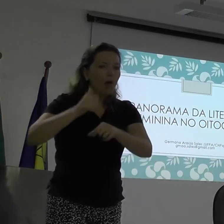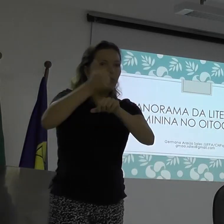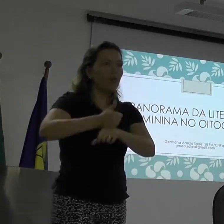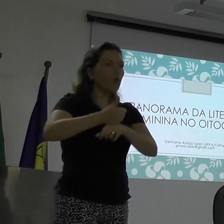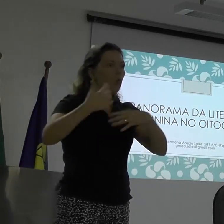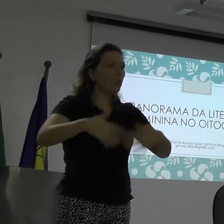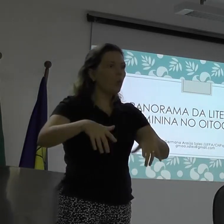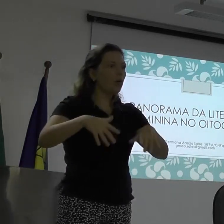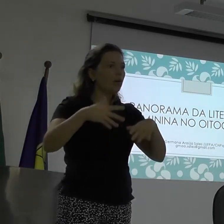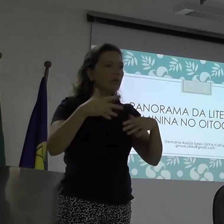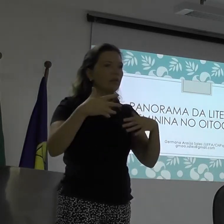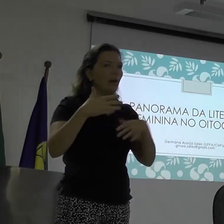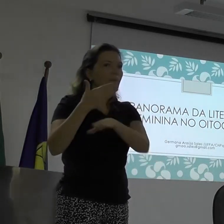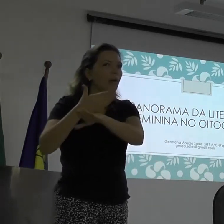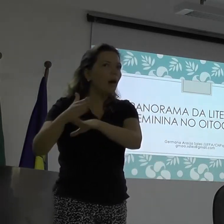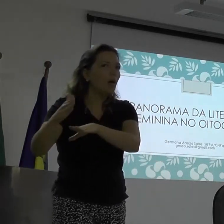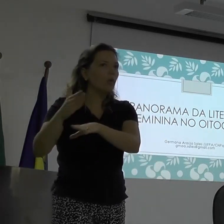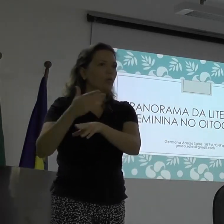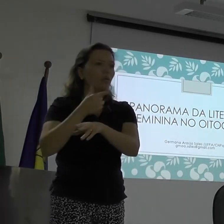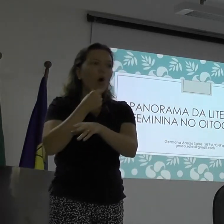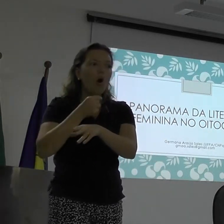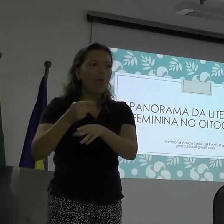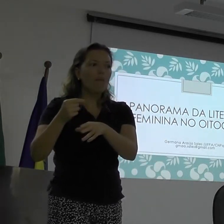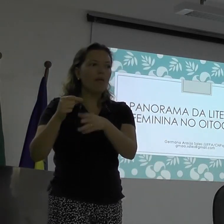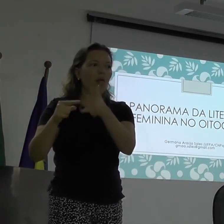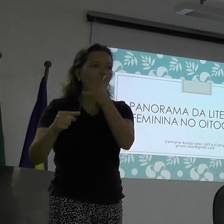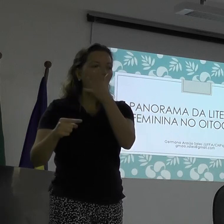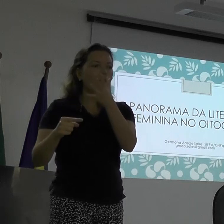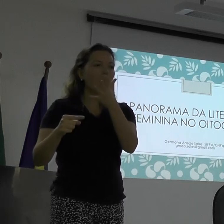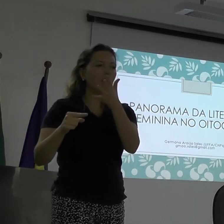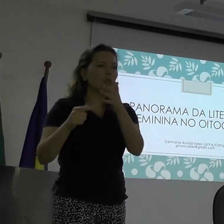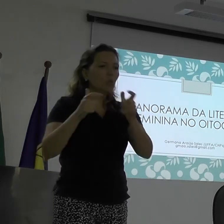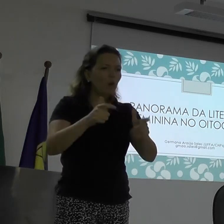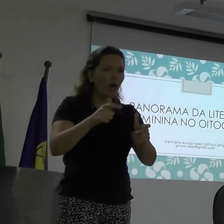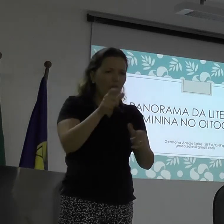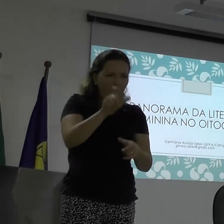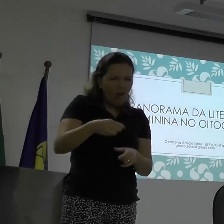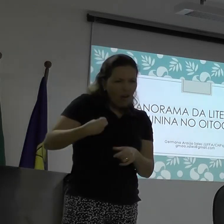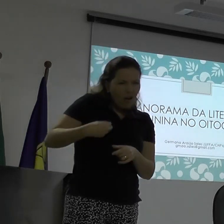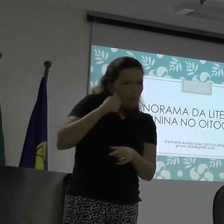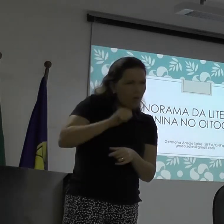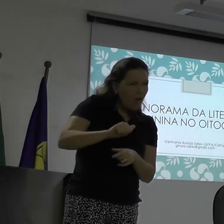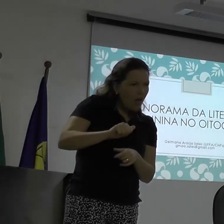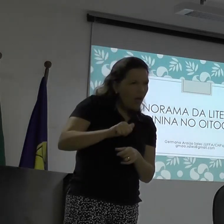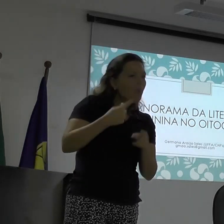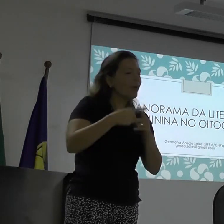Branco. Porque você vê que até Machado de Assis quiseram embranquecer, né?